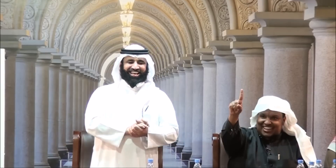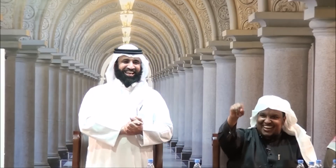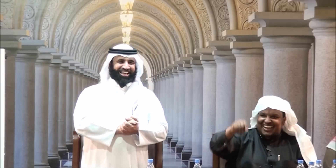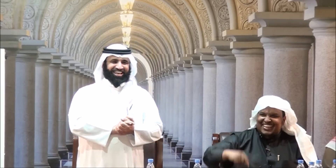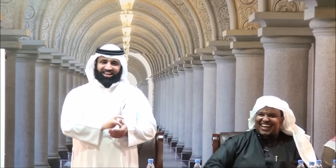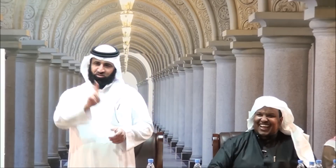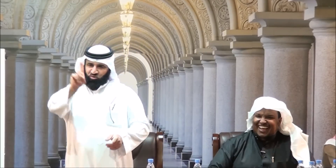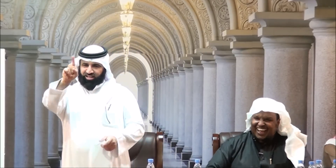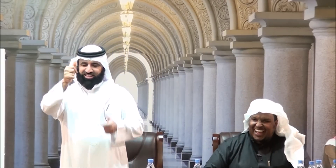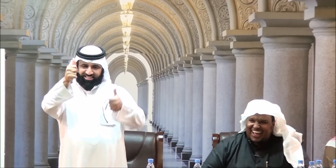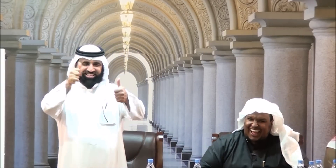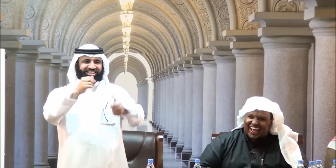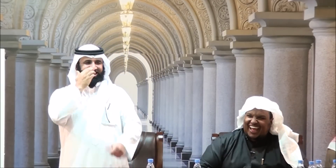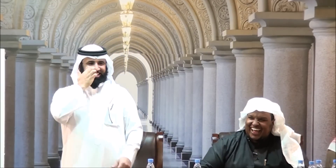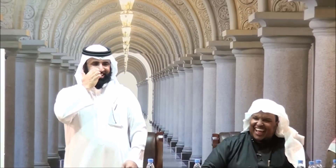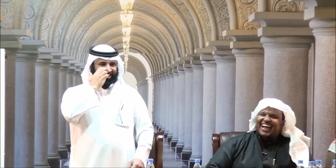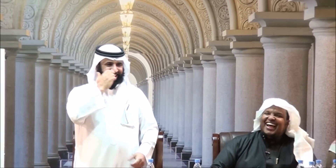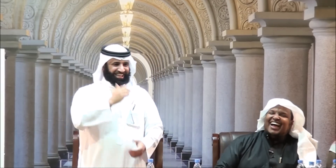واحدة.